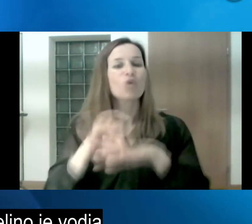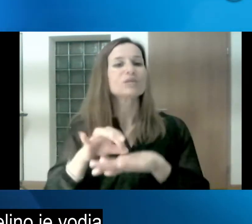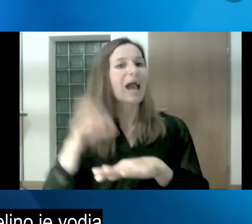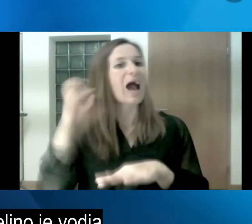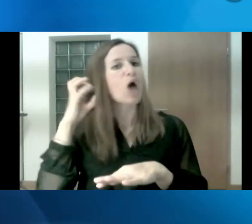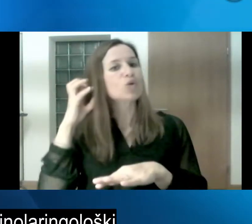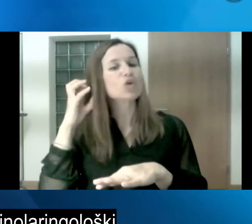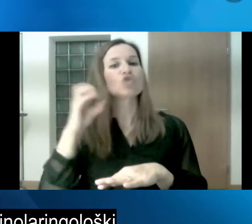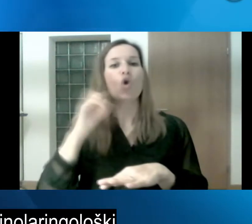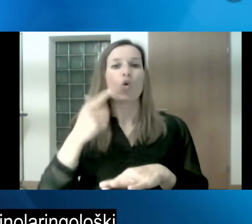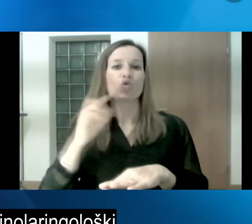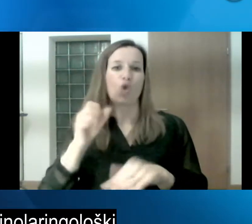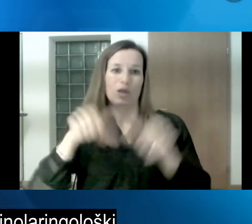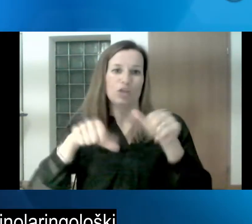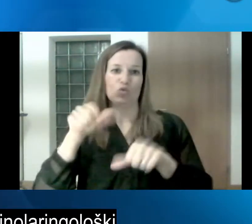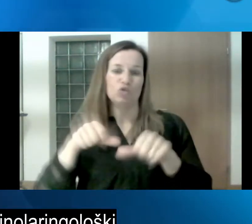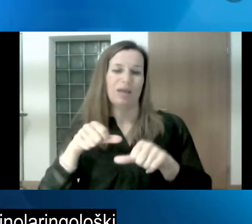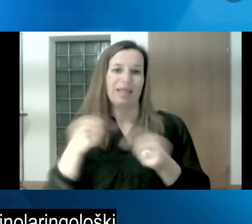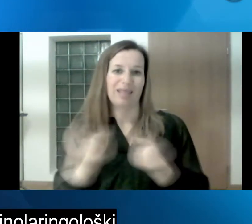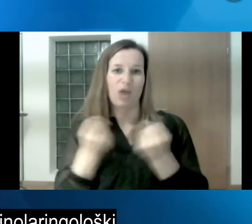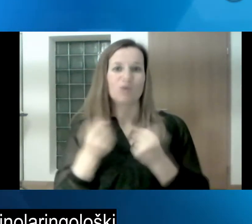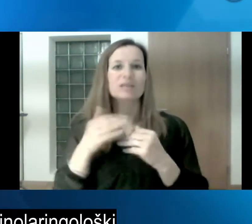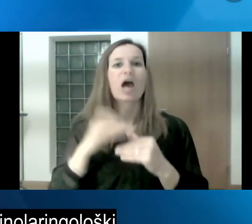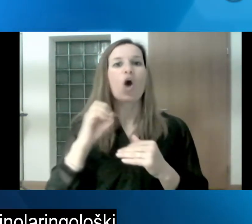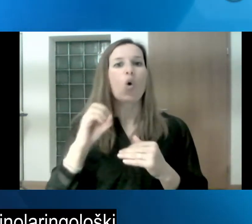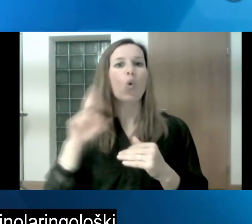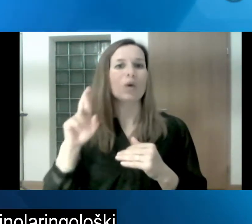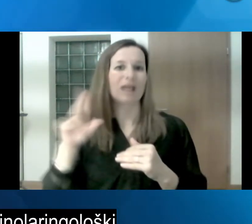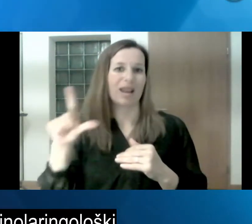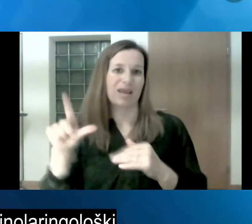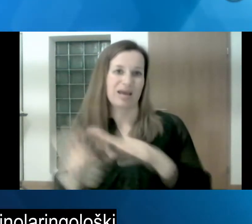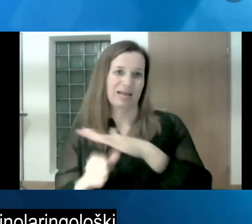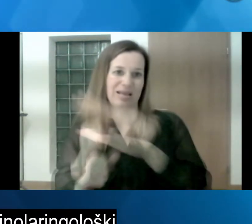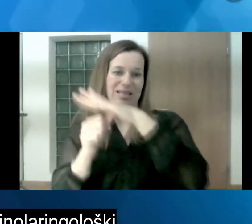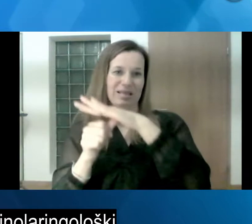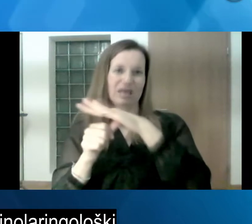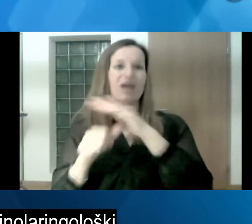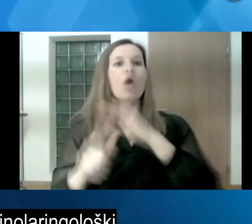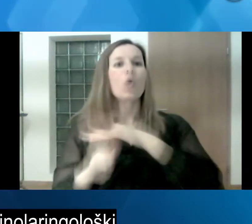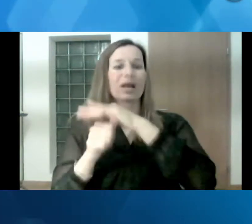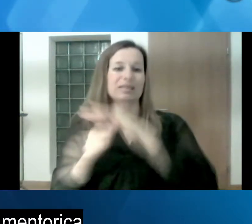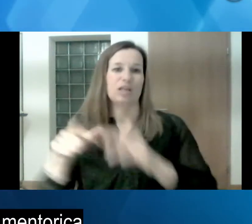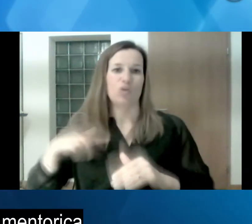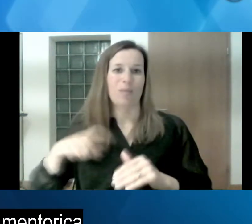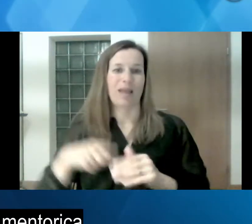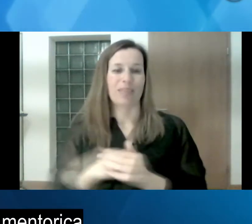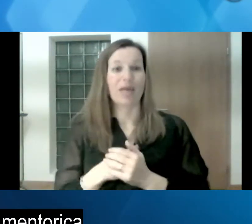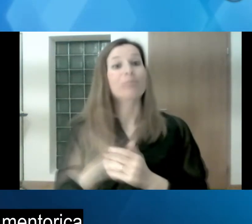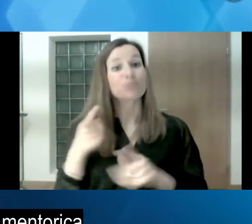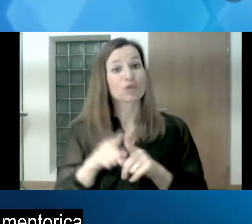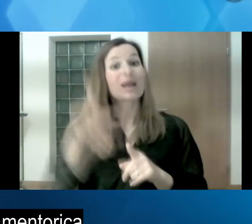in otokirurške dejavnosti na otorinolaringološki kliniki pri UKC Ljubljana. Je tudi